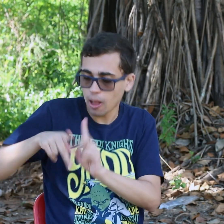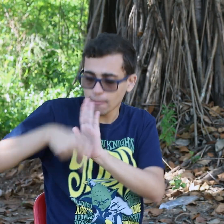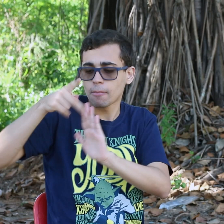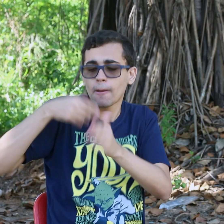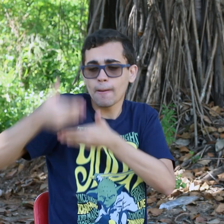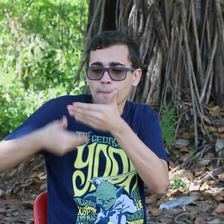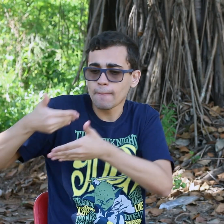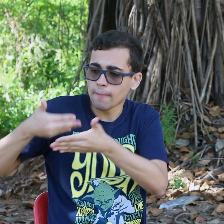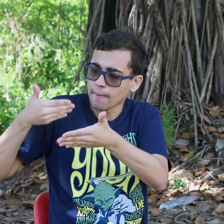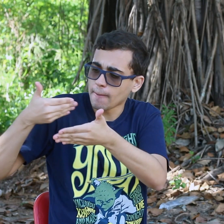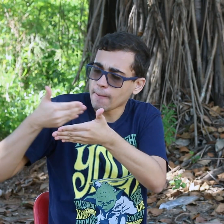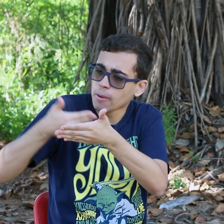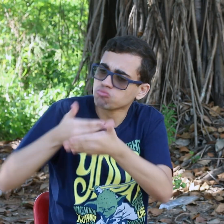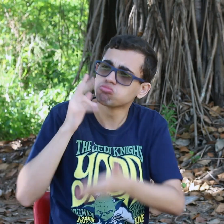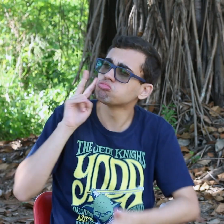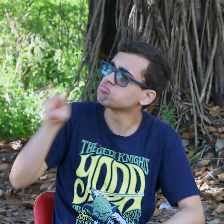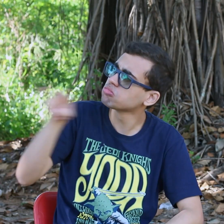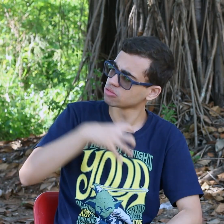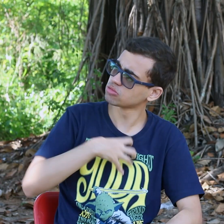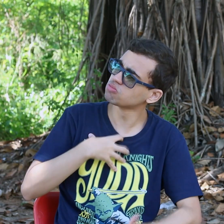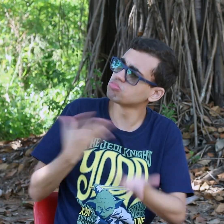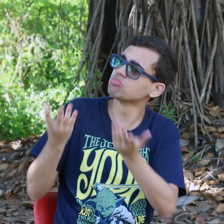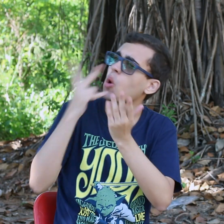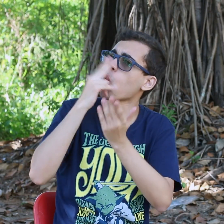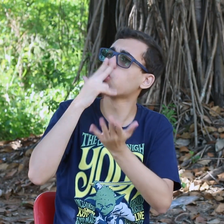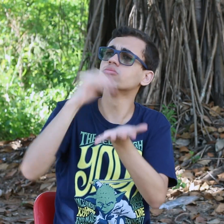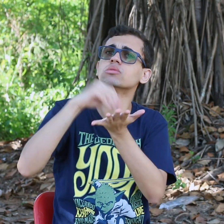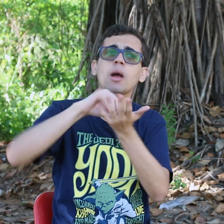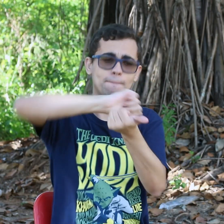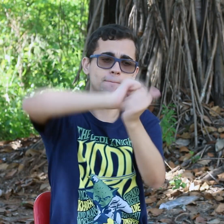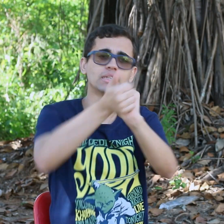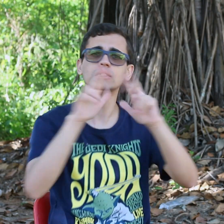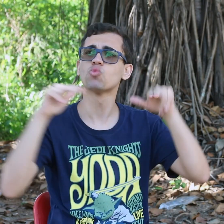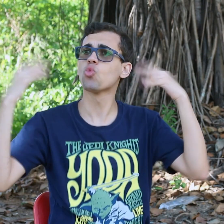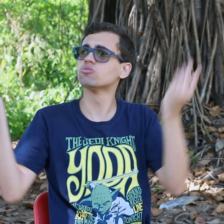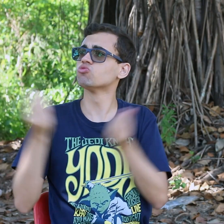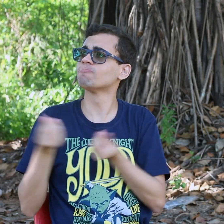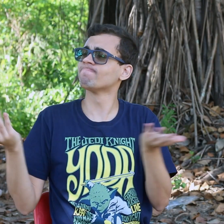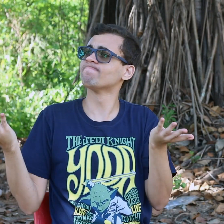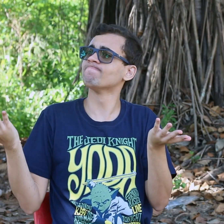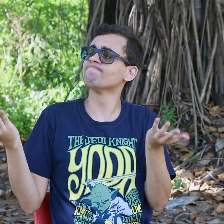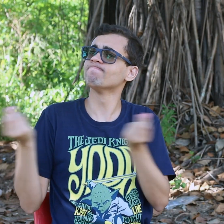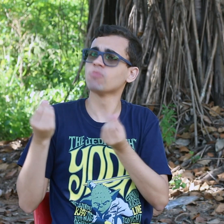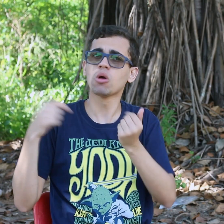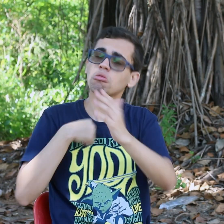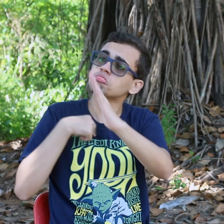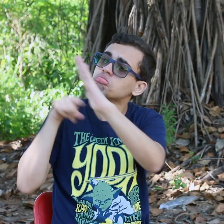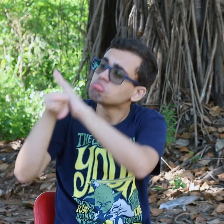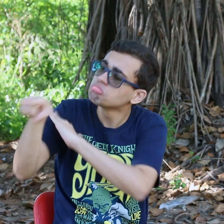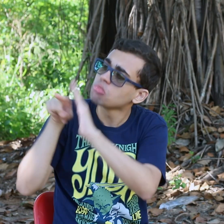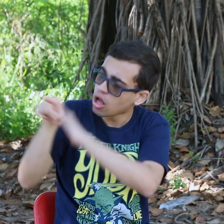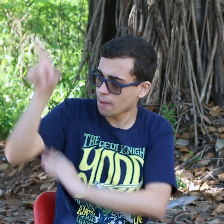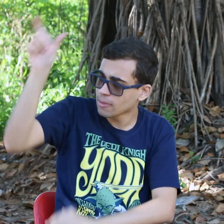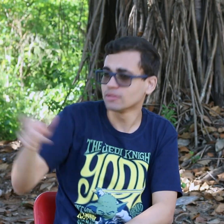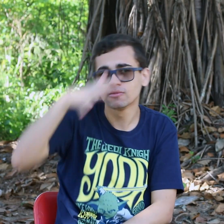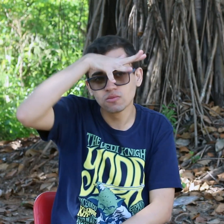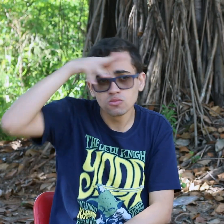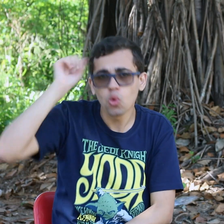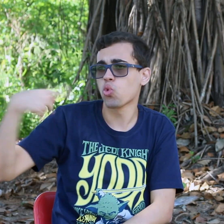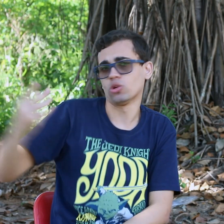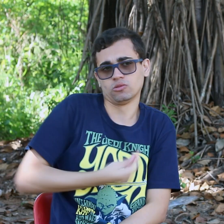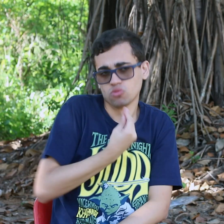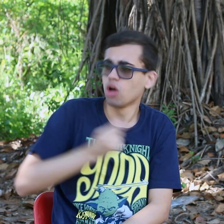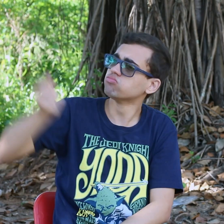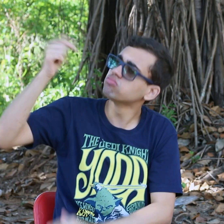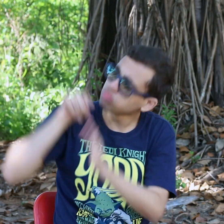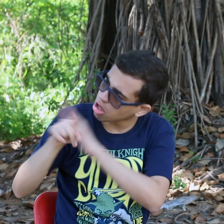muito importante para nós. Foram muitos projetos e muitas conquistas, mas eu ainda vejo que falta um esporte, por exemplo, e às